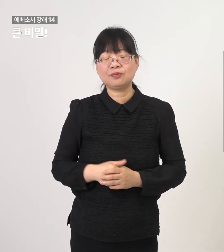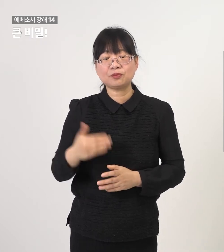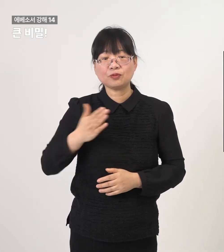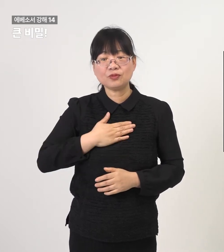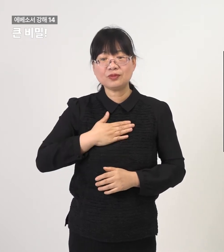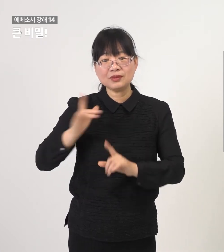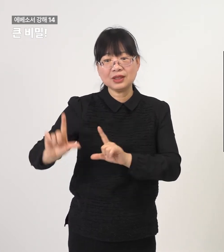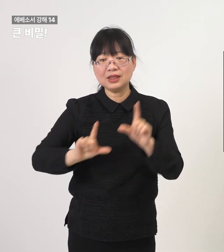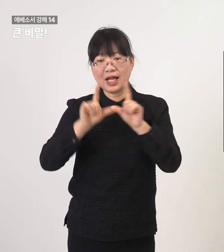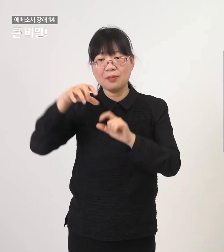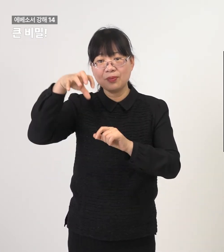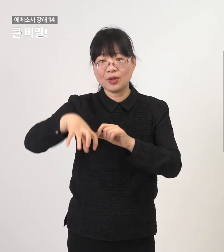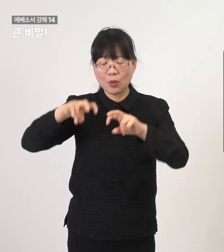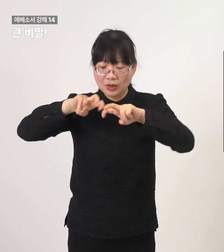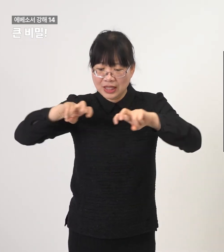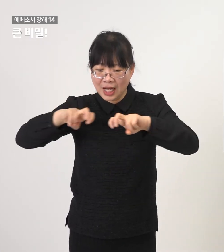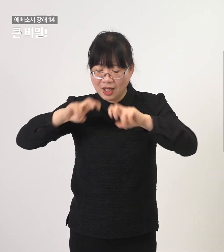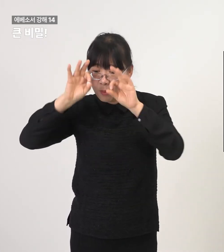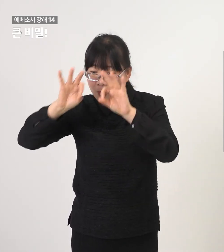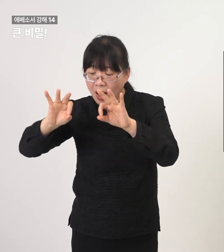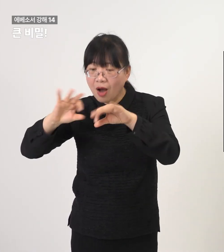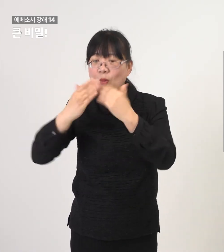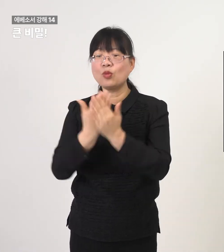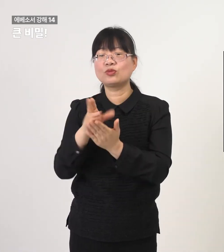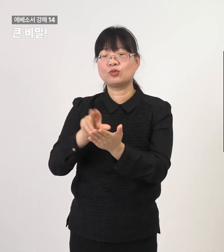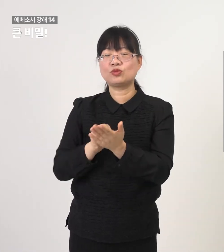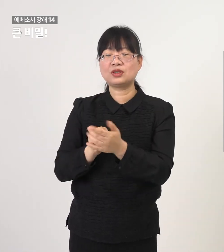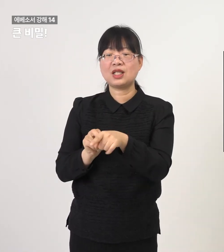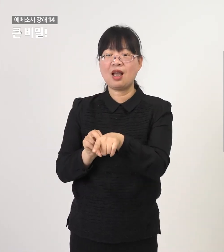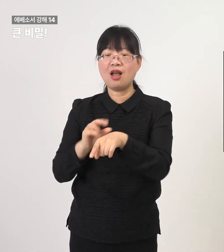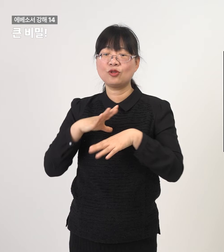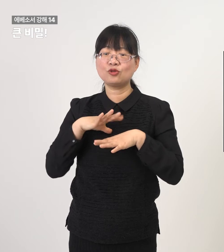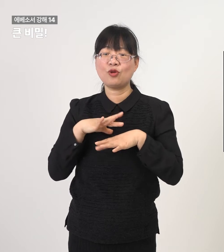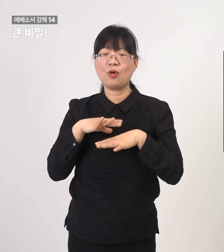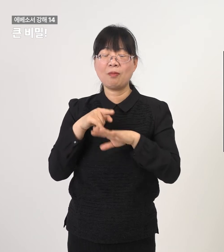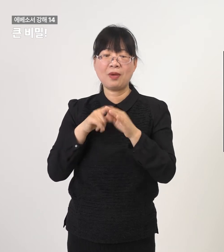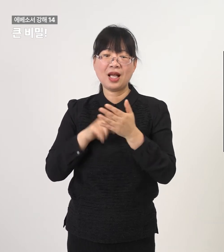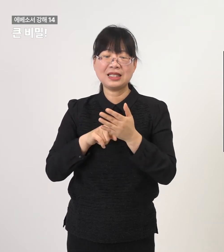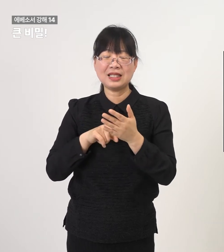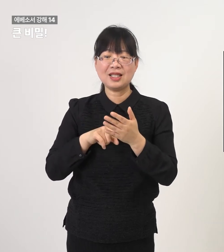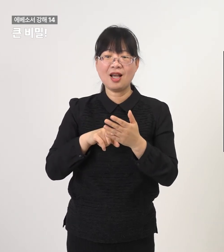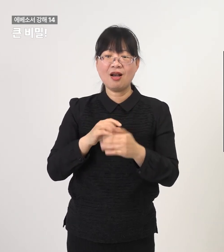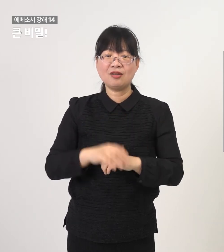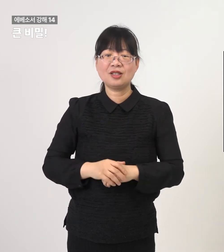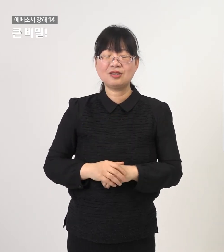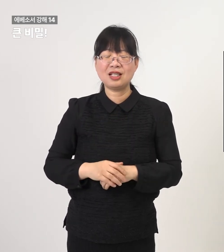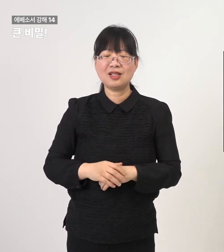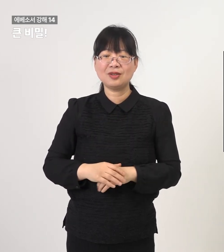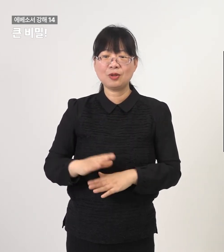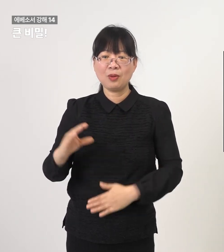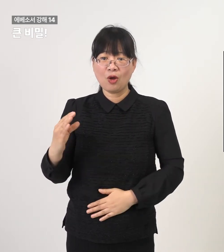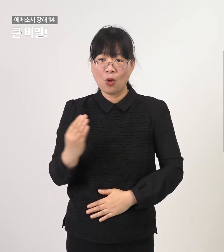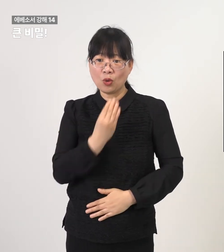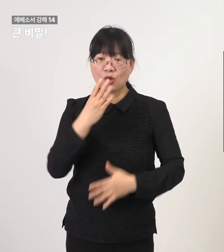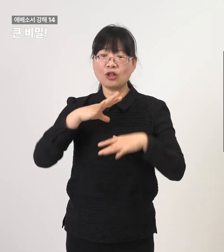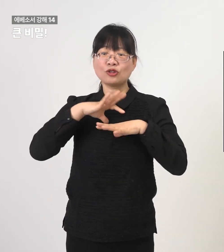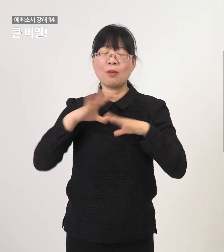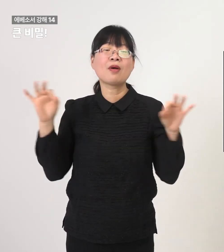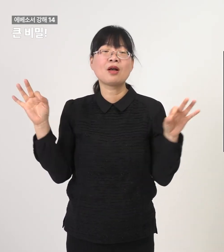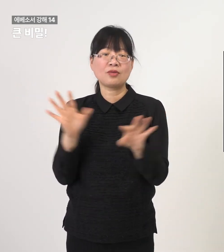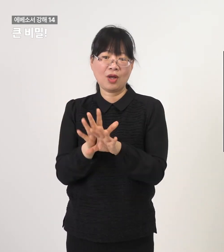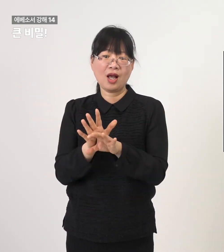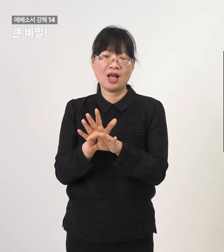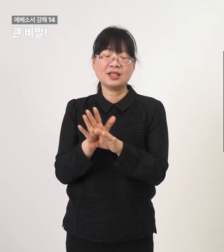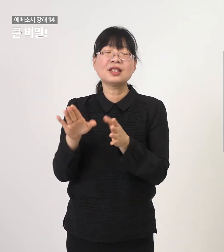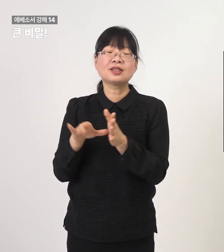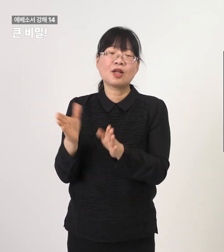우리 삶의 현장을 들여다보면 모든 문제가 이 두려움이, 경건한 두려움이 상실된 데서부터